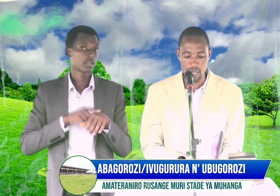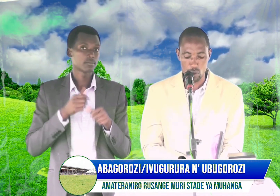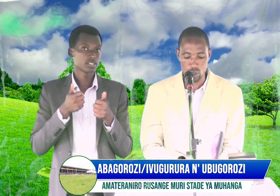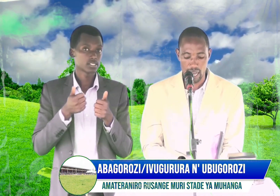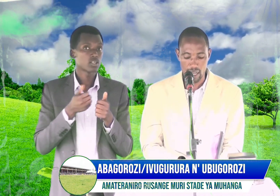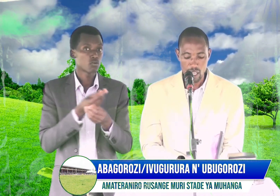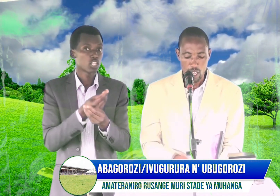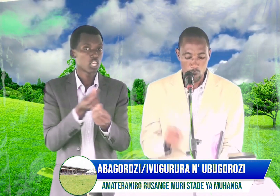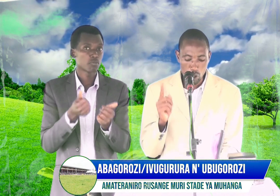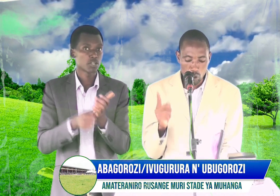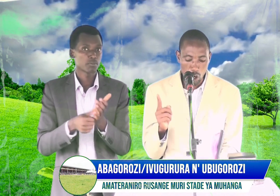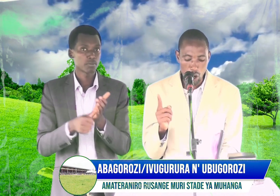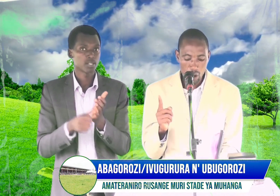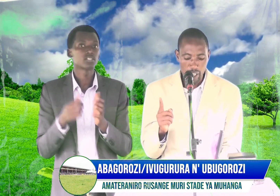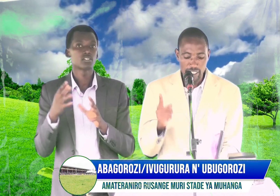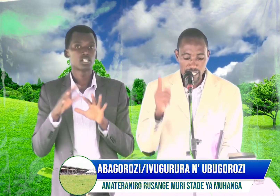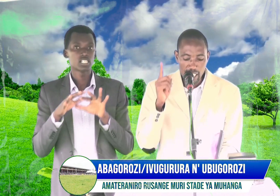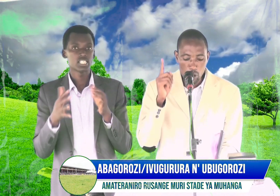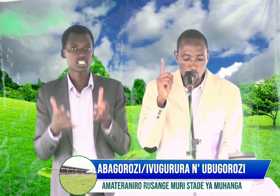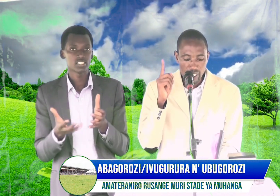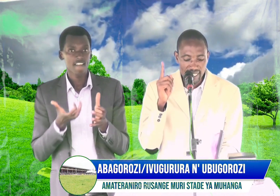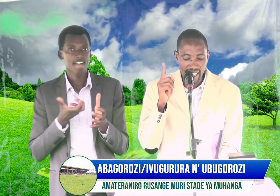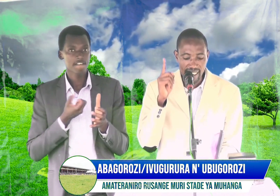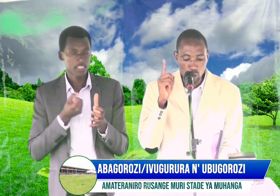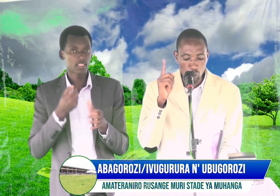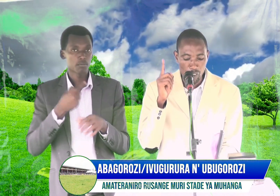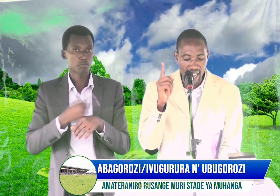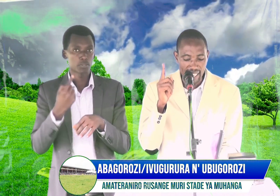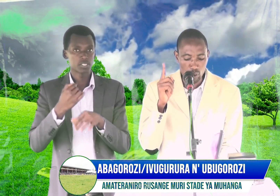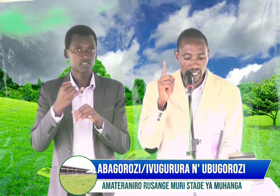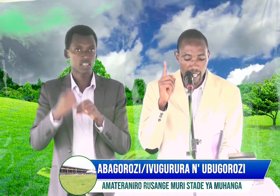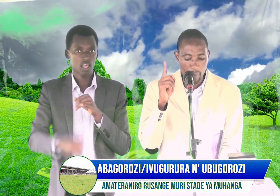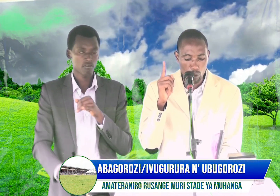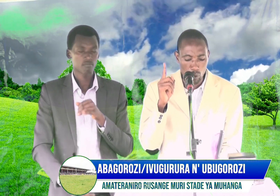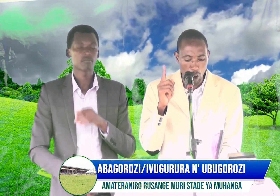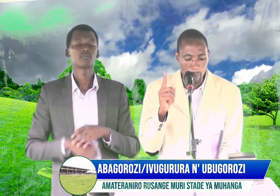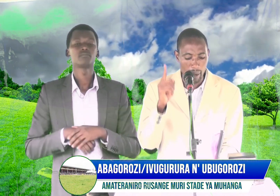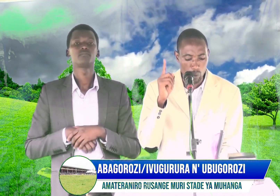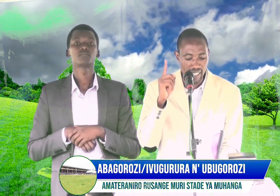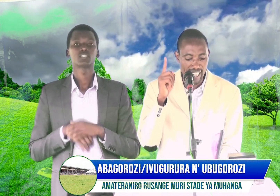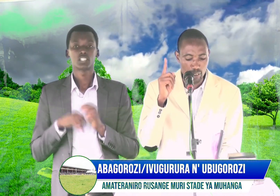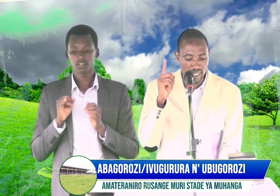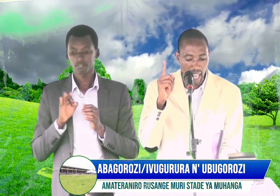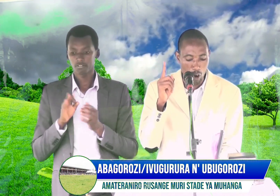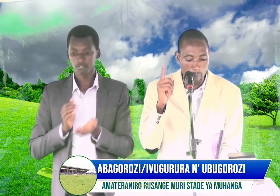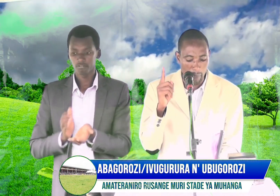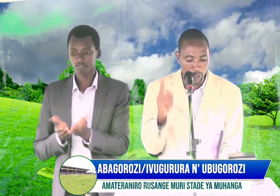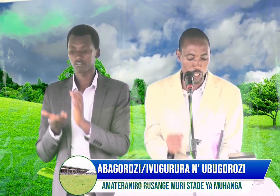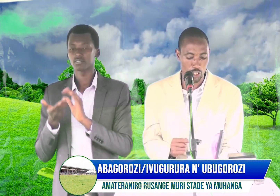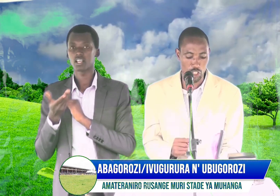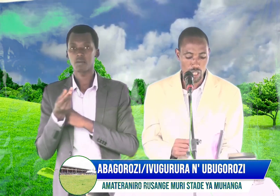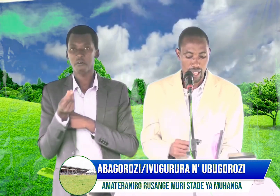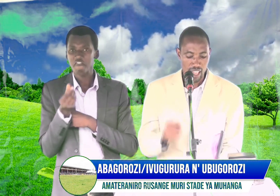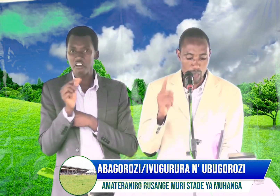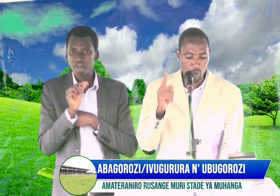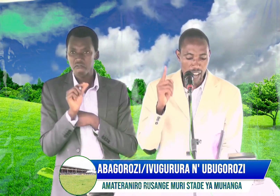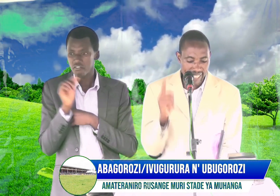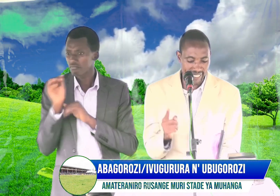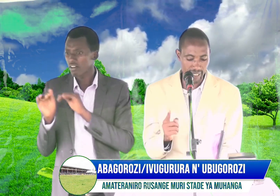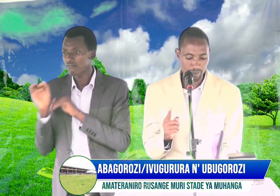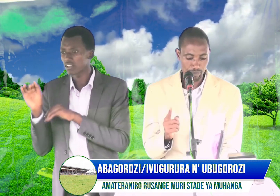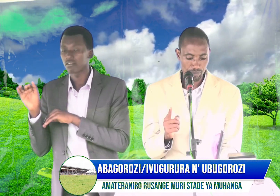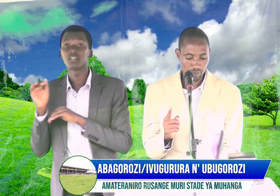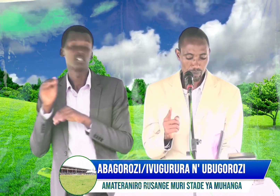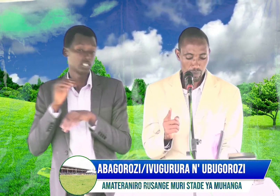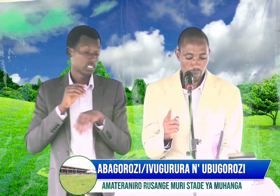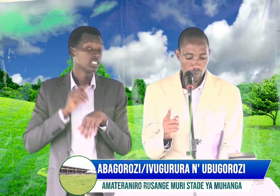minsi y'imperuka kuko niba ukurikirana n'udufaranga dukeya bakugomba ku iherezo uzahomba byinshi hepfo